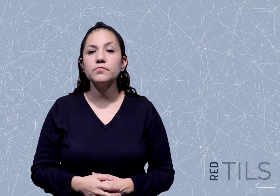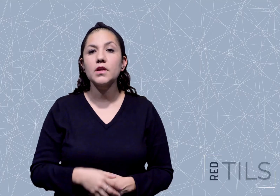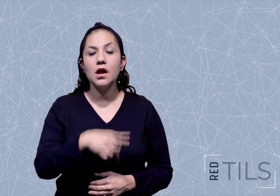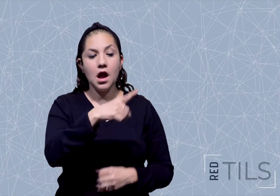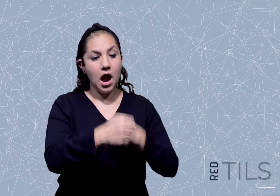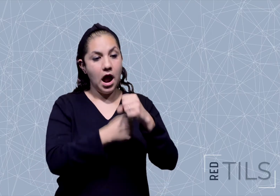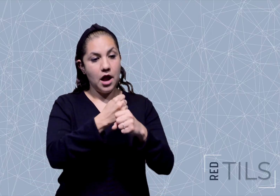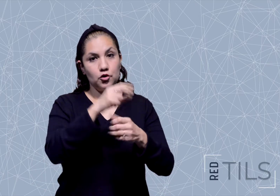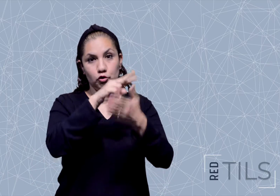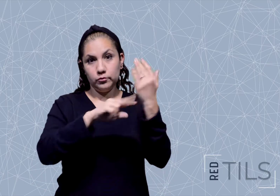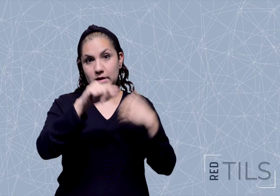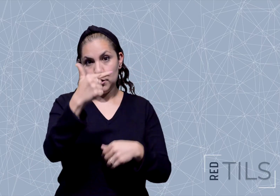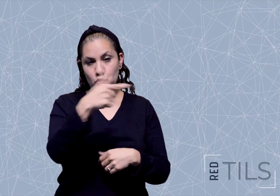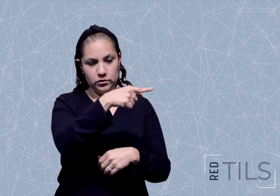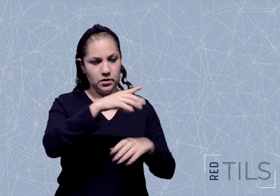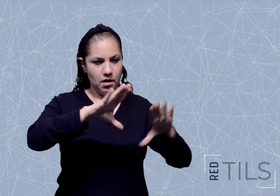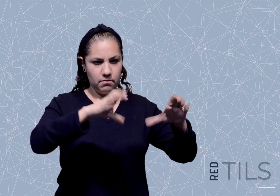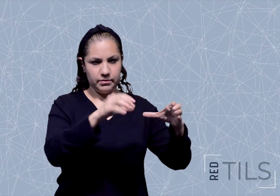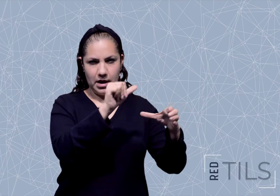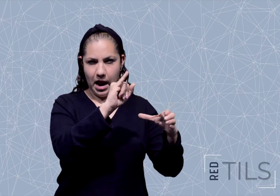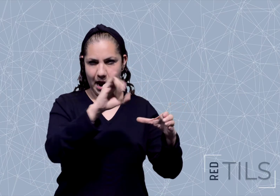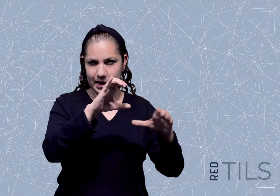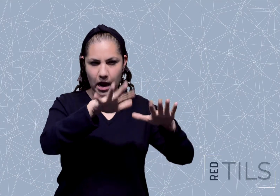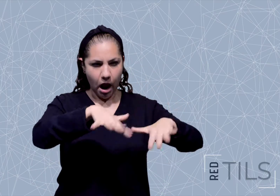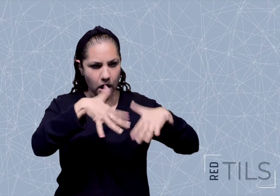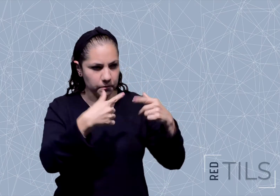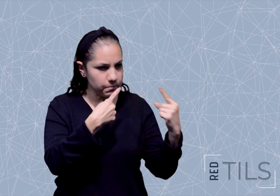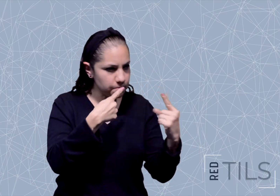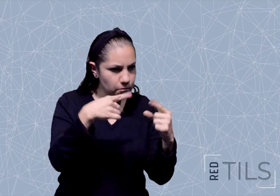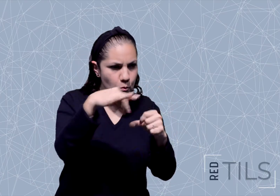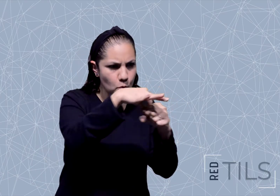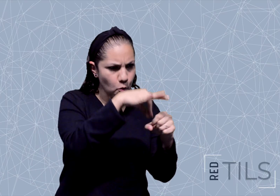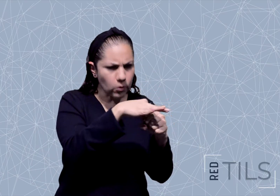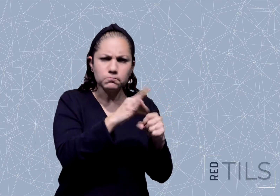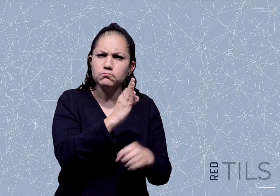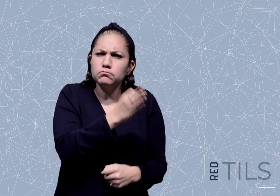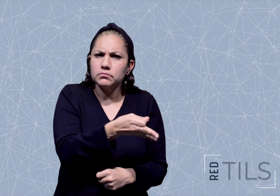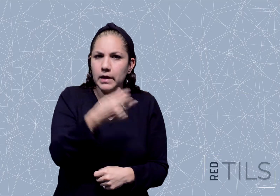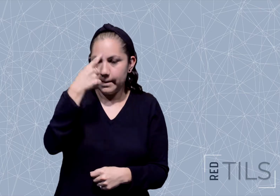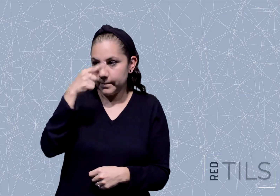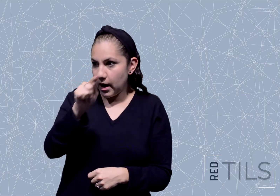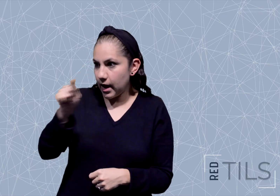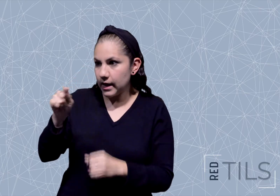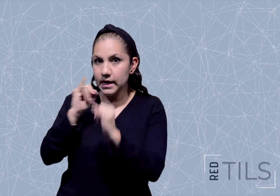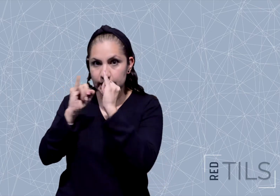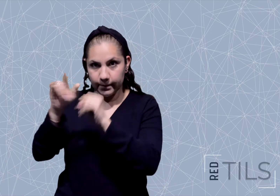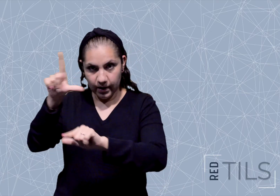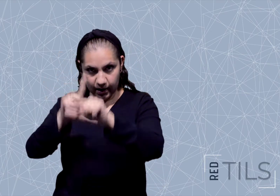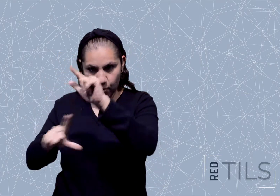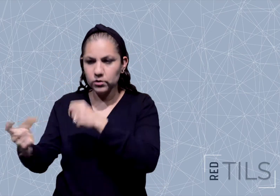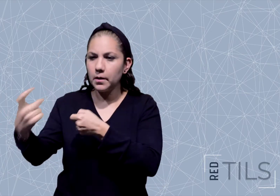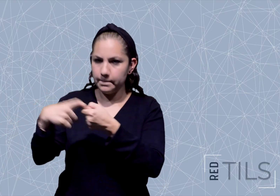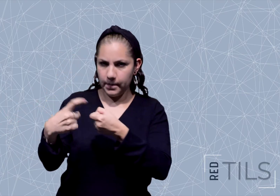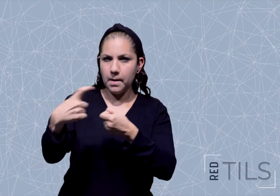En la Asamblea del 2012 se vota para que los intérpretes de lenguas de señas puedan ser miembros de la IC.